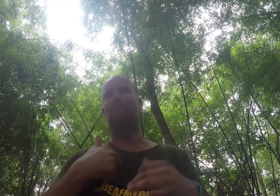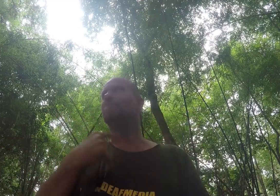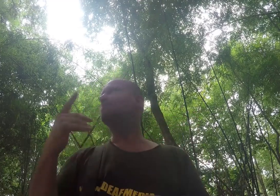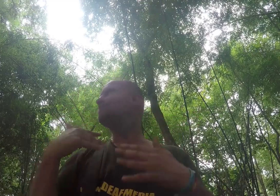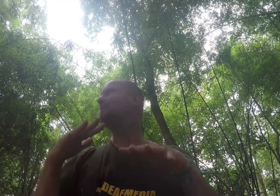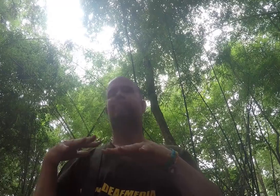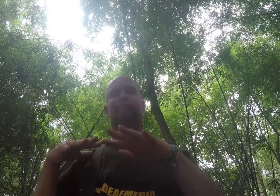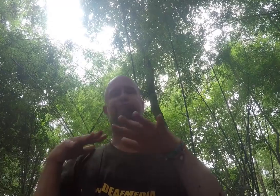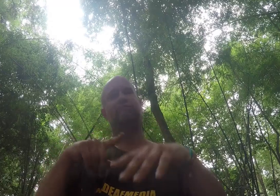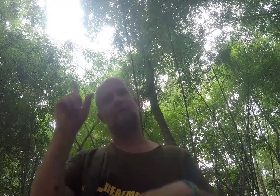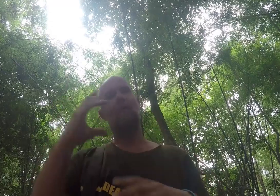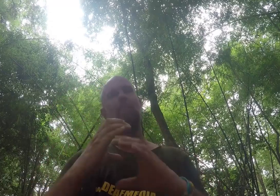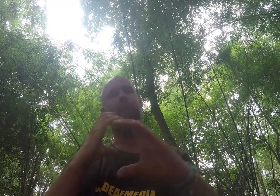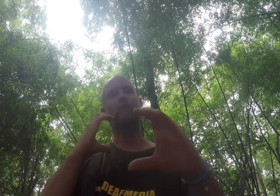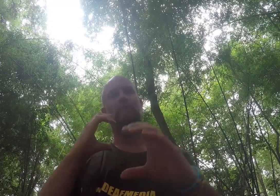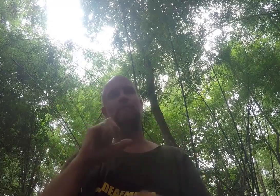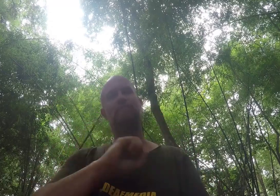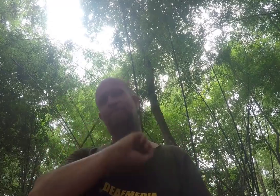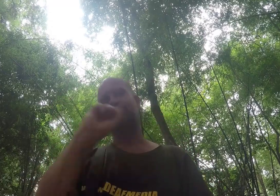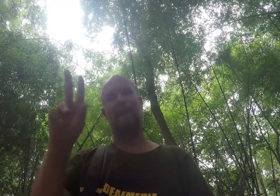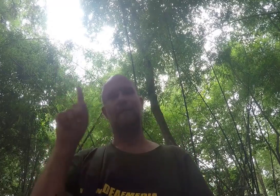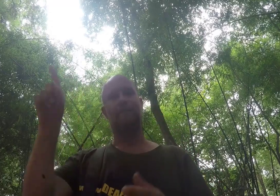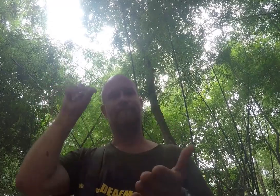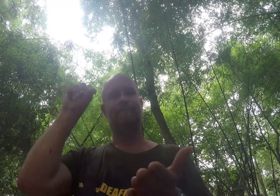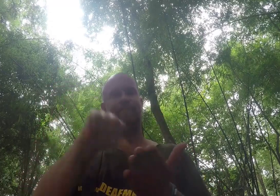So, nun gehe ich mal zurück. Ich fahre mit dem Bus zurück in die Stadt.